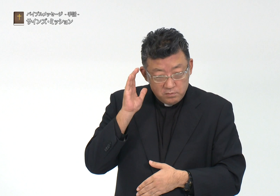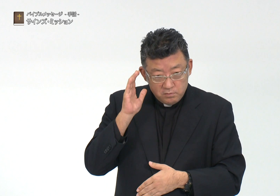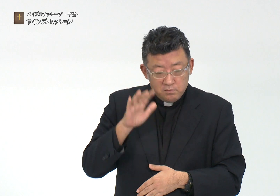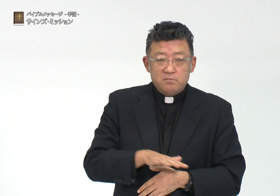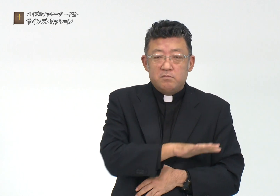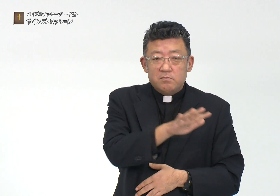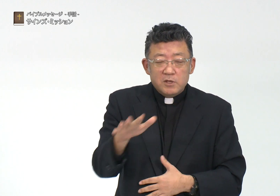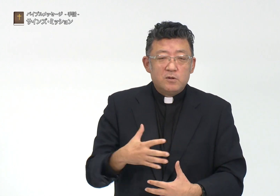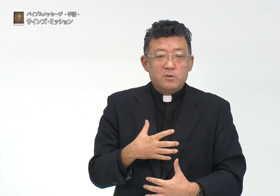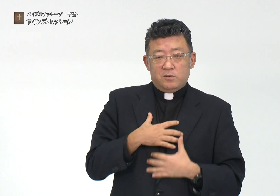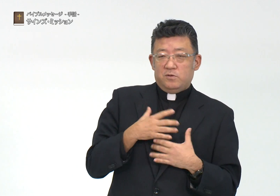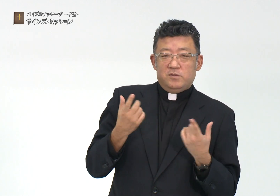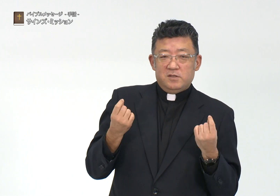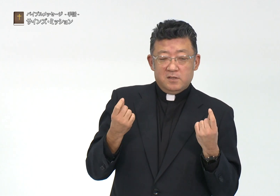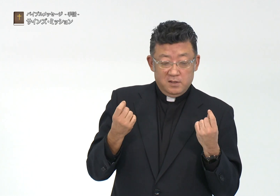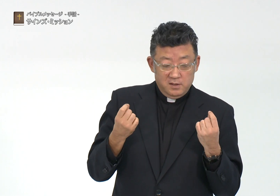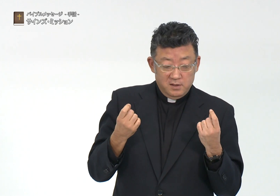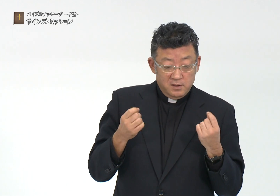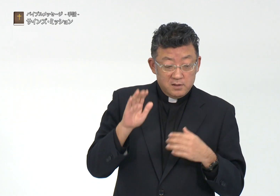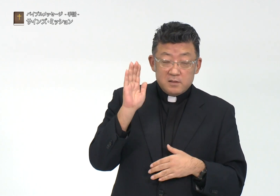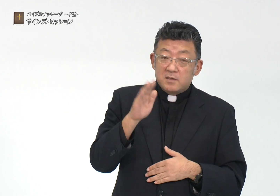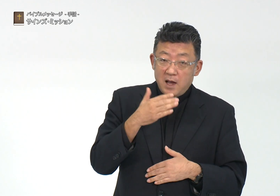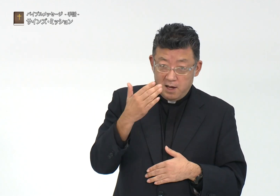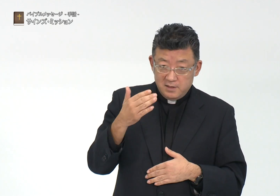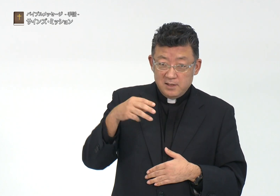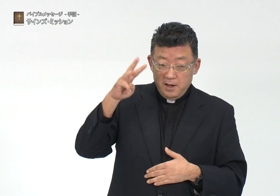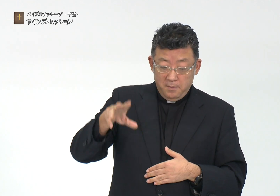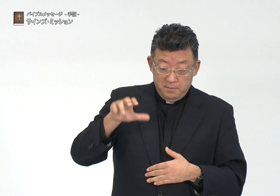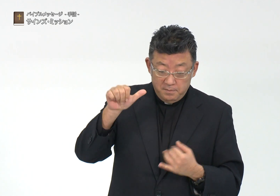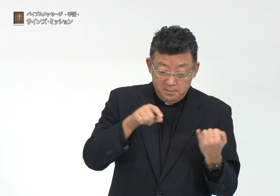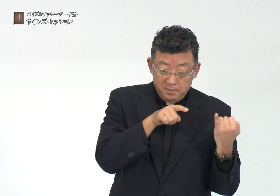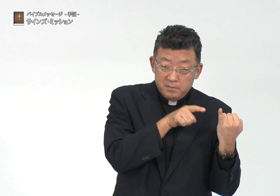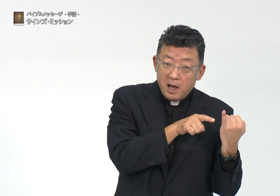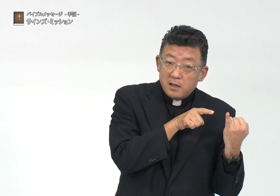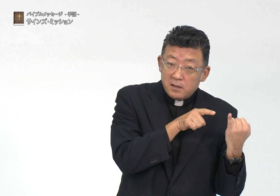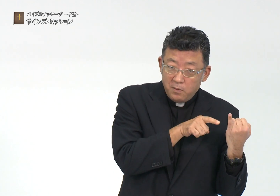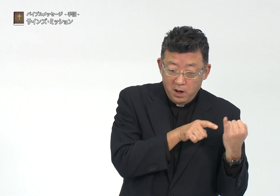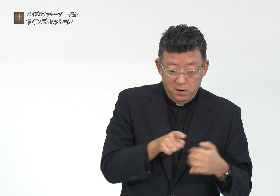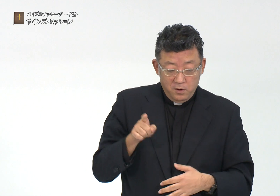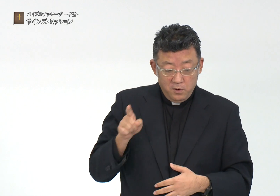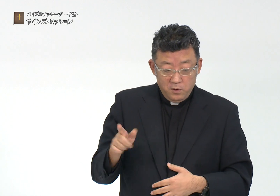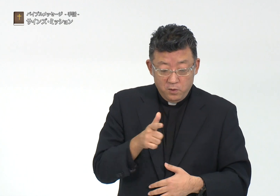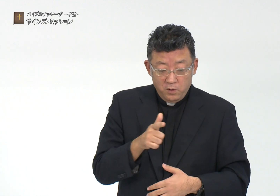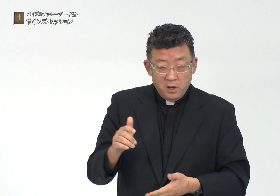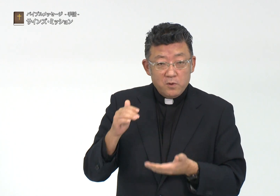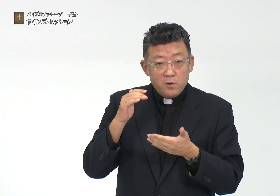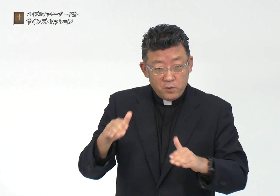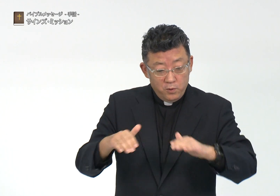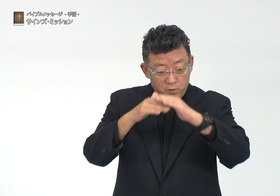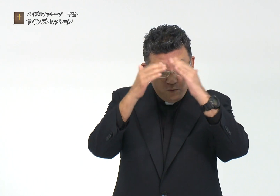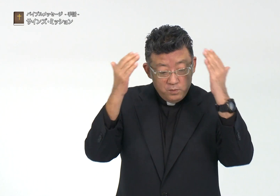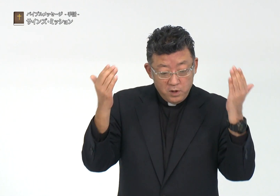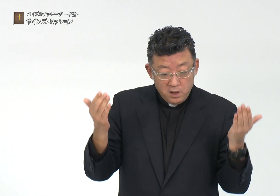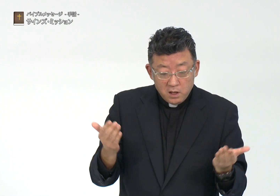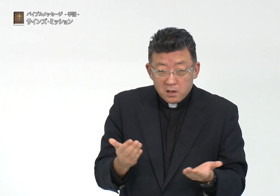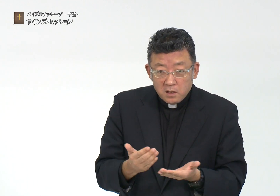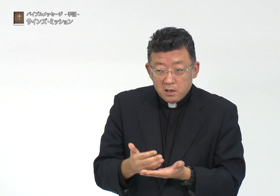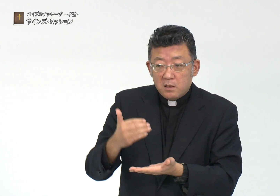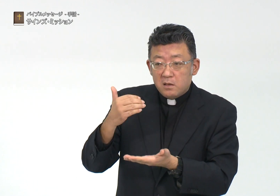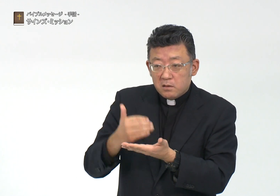羊飼いたちの話を聞いた人たちはみな驚きましたね一方マリアはといい